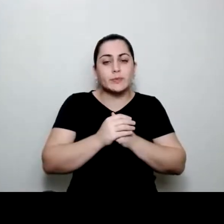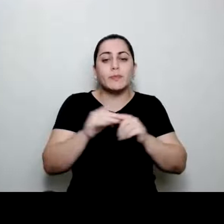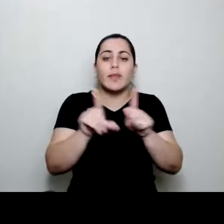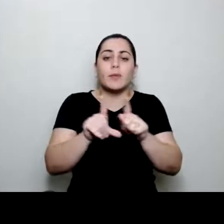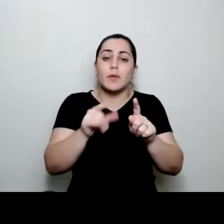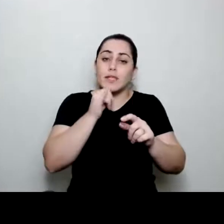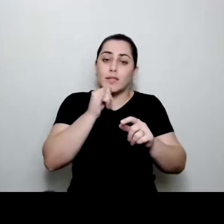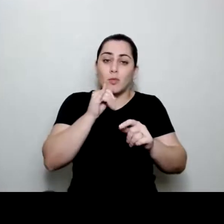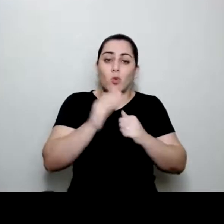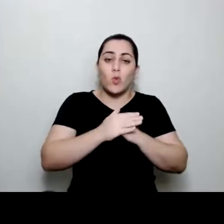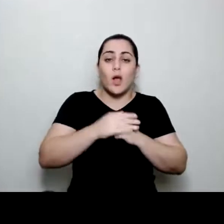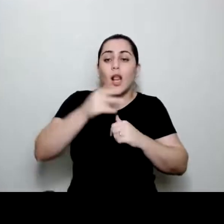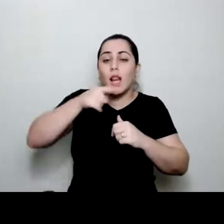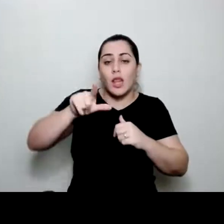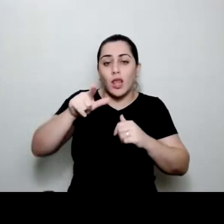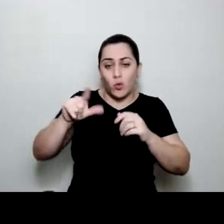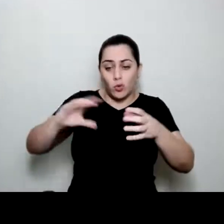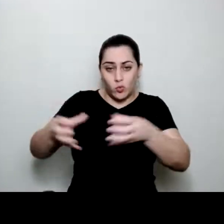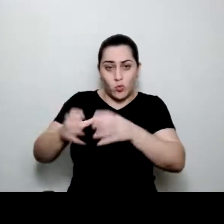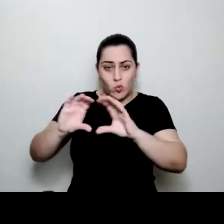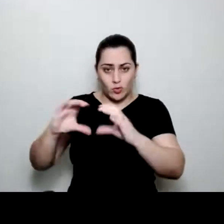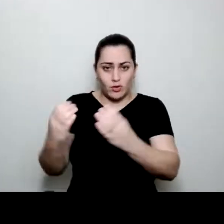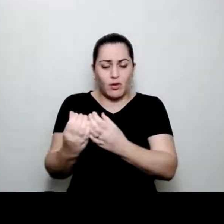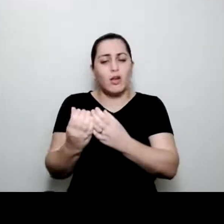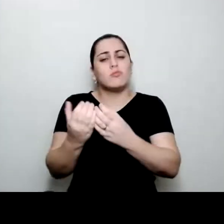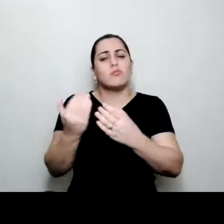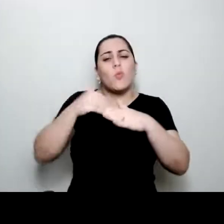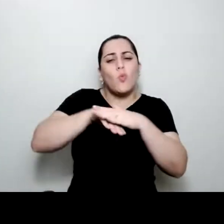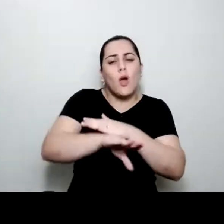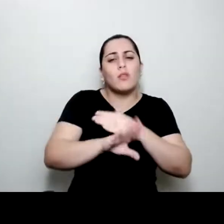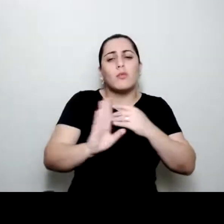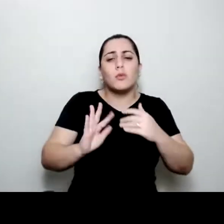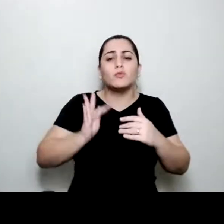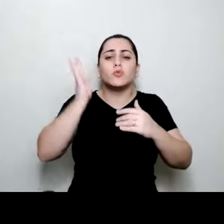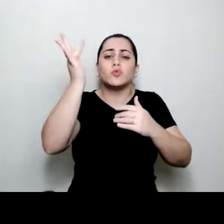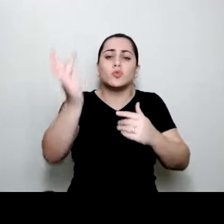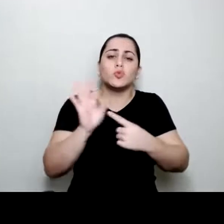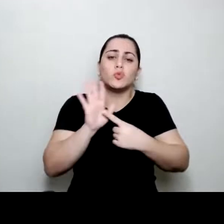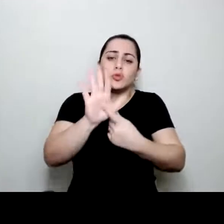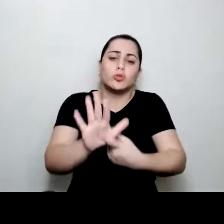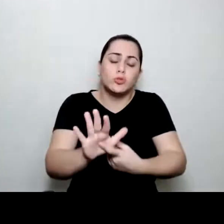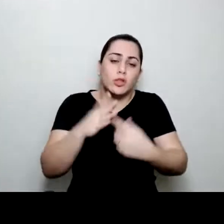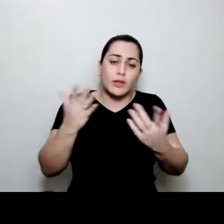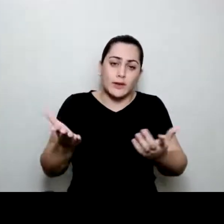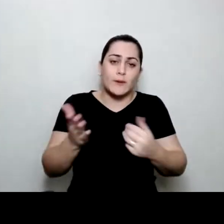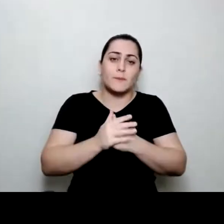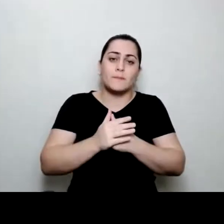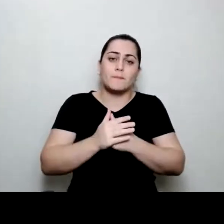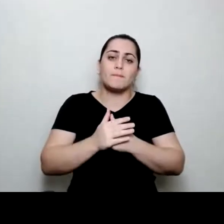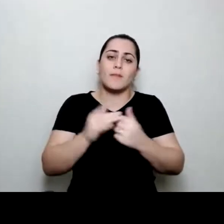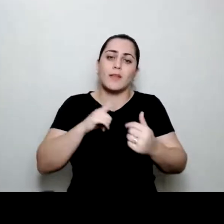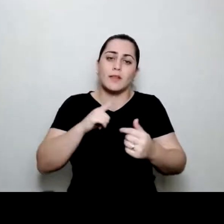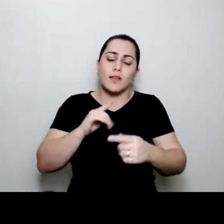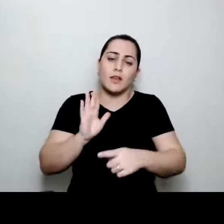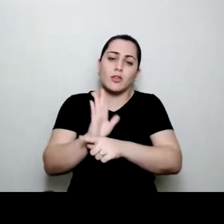salvaguardar seu patrimônio linguístico e cultural e oferecer, eventualmente, subsídios materiais para